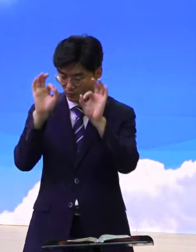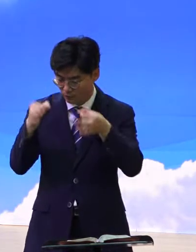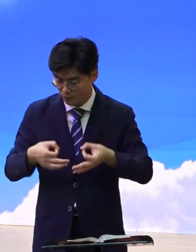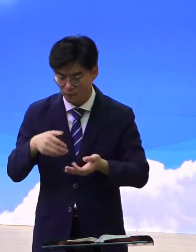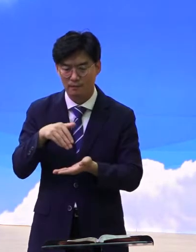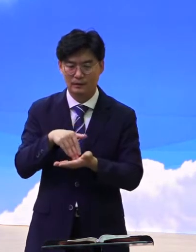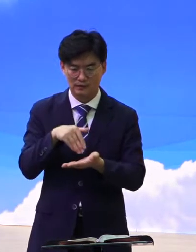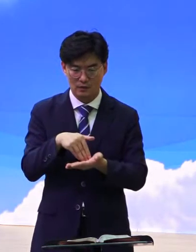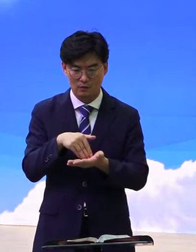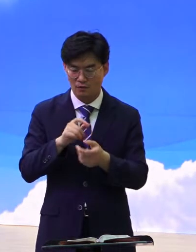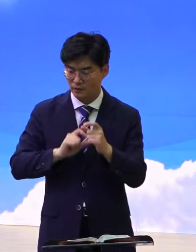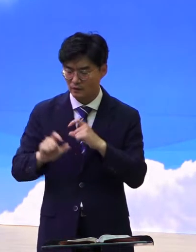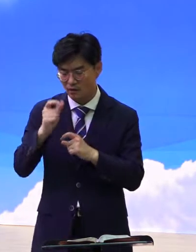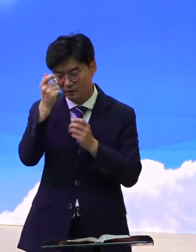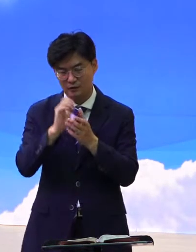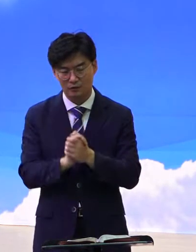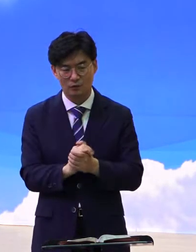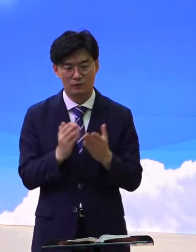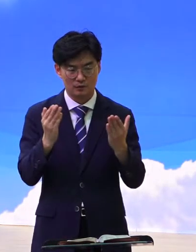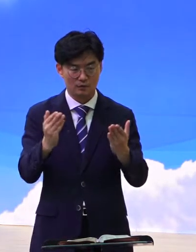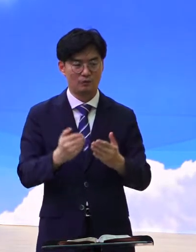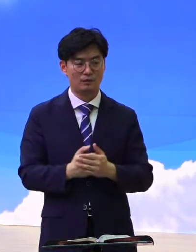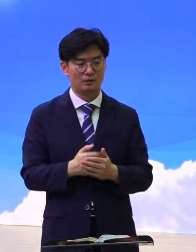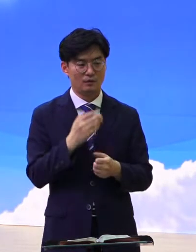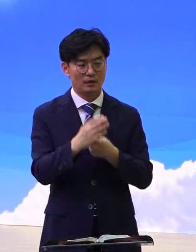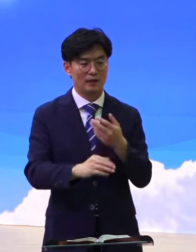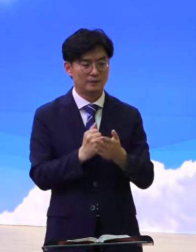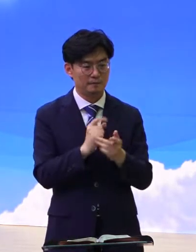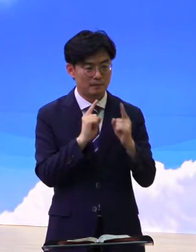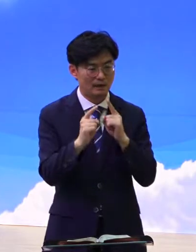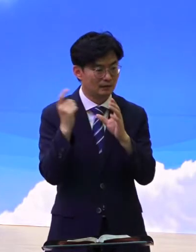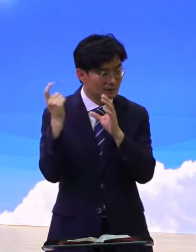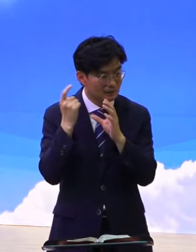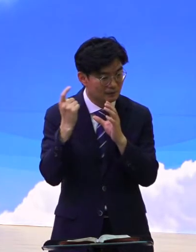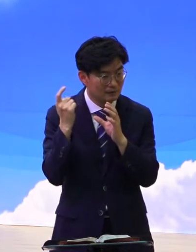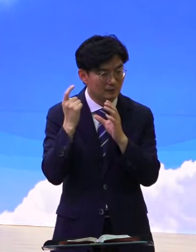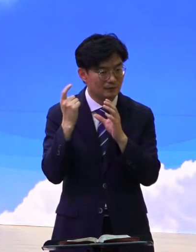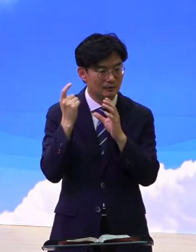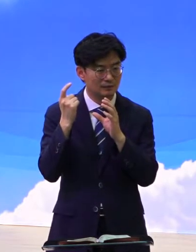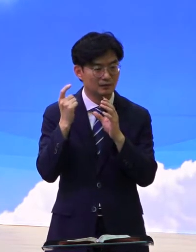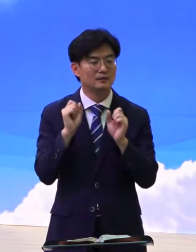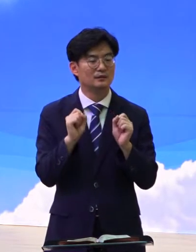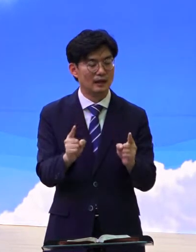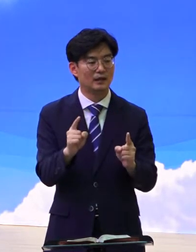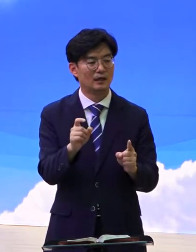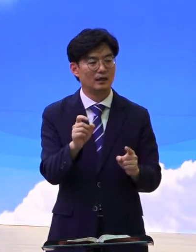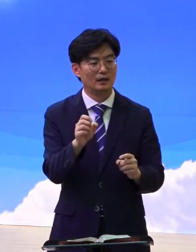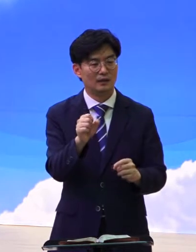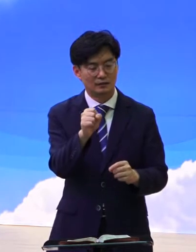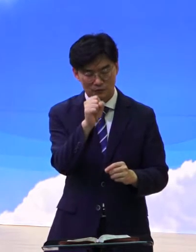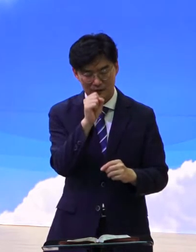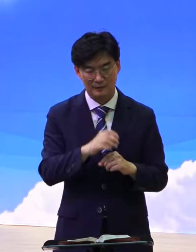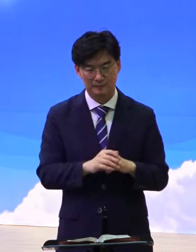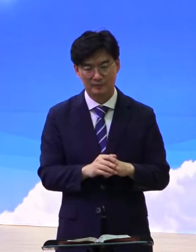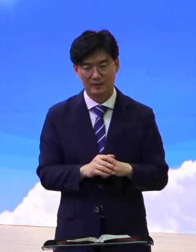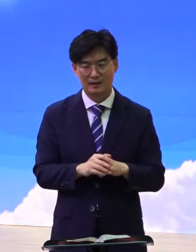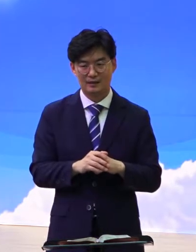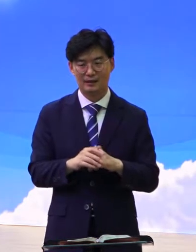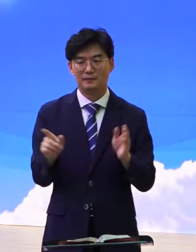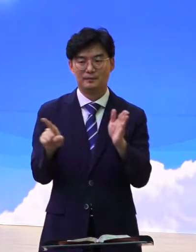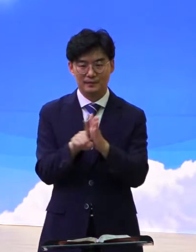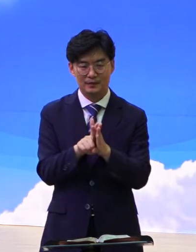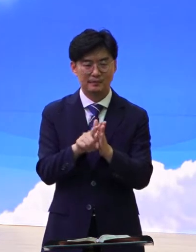기도하고 침묵하면서 하나님의 음성을 듣는 시간을 가졌습니다. 그리고 신앙의 본질을 회복하게